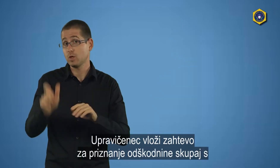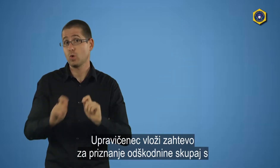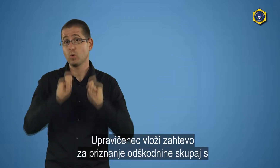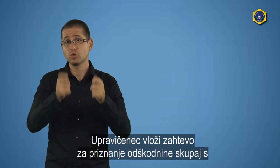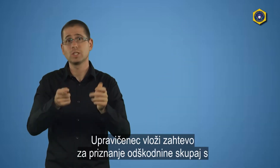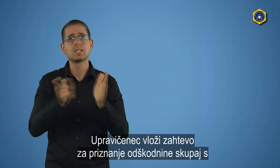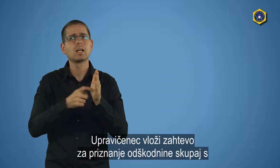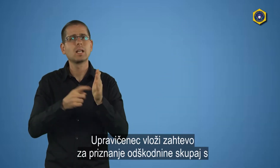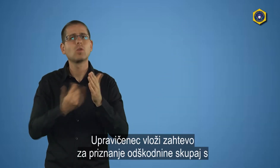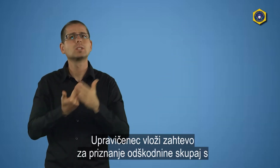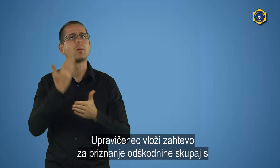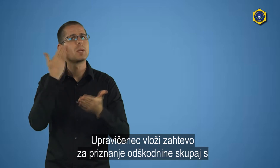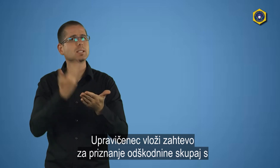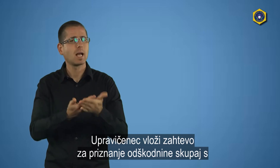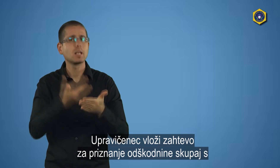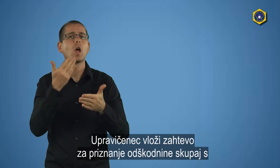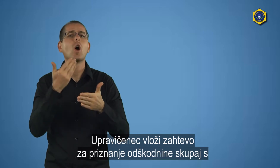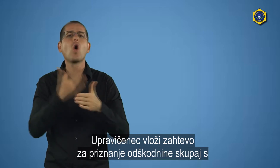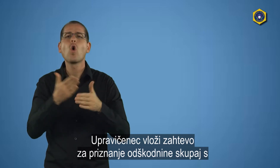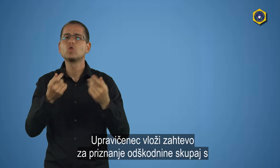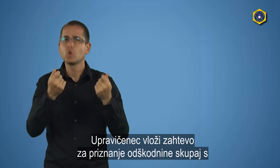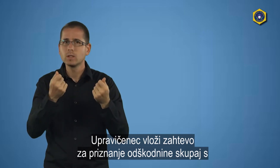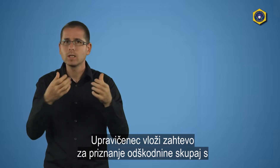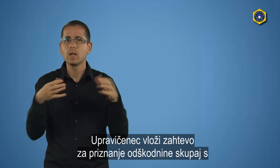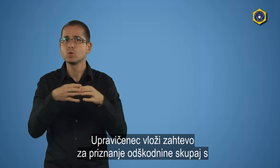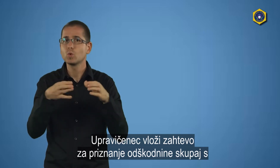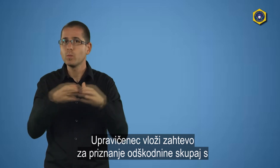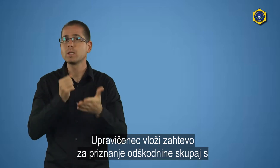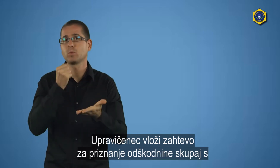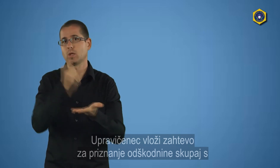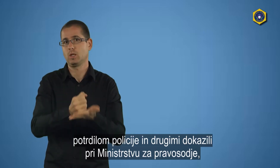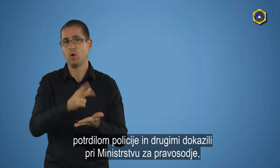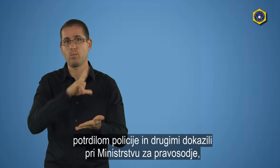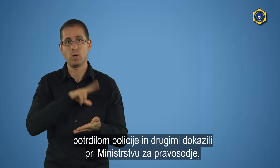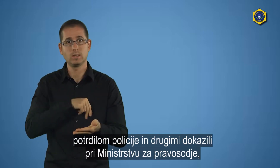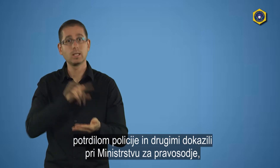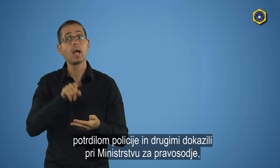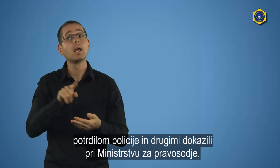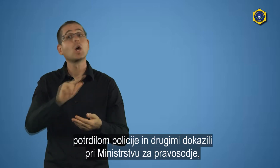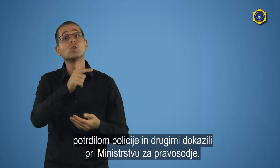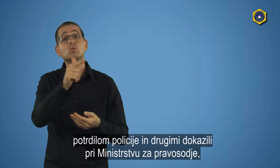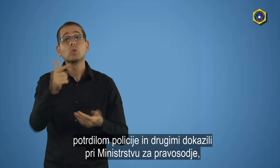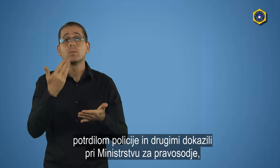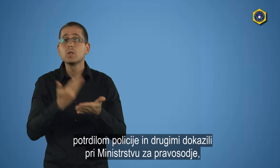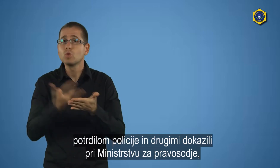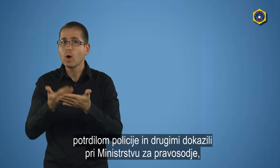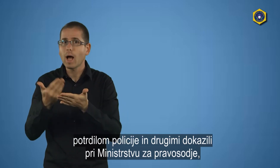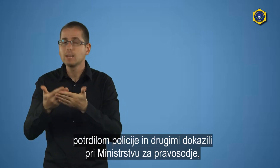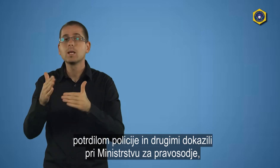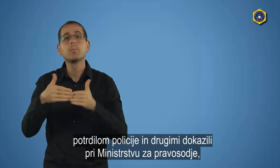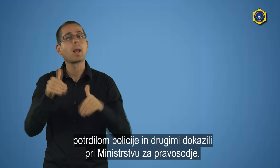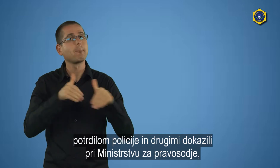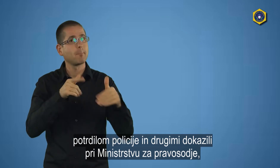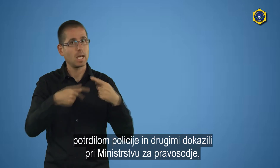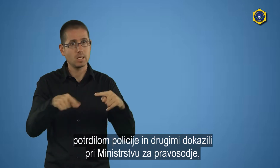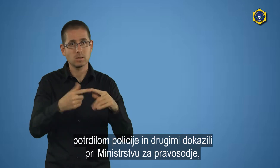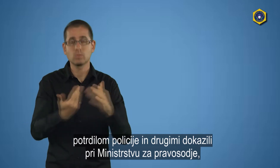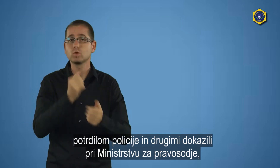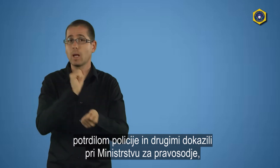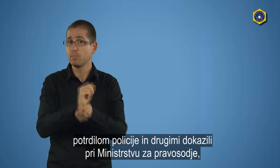Upravičenec vloži zahtevo za priznanje odškodnine skupaj s potrdilom policije in drugimi dokazili pri Ministrstvu za